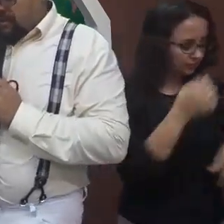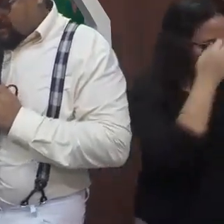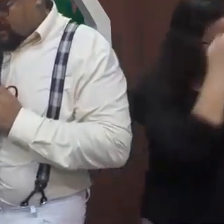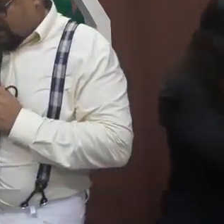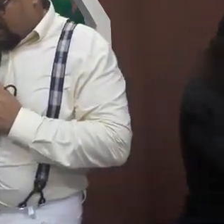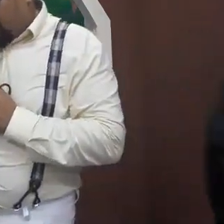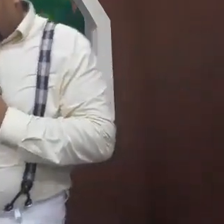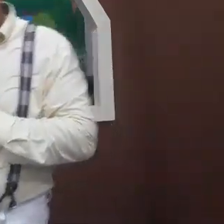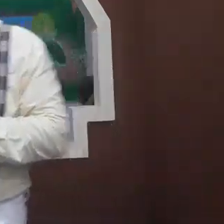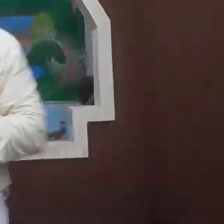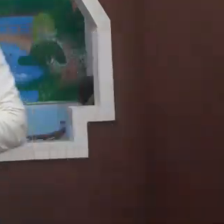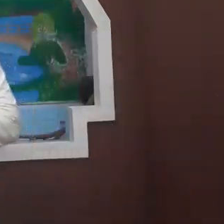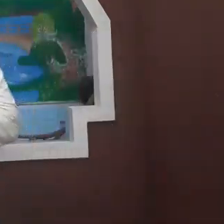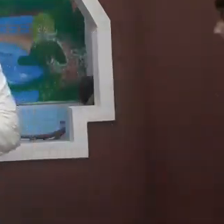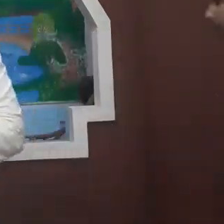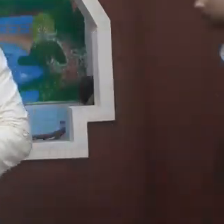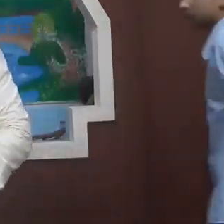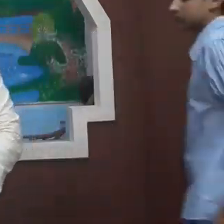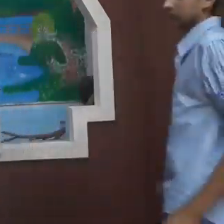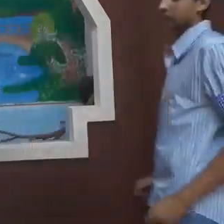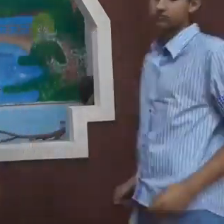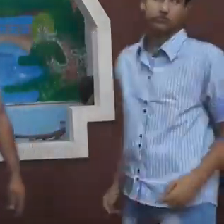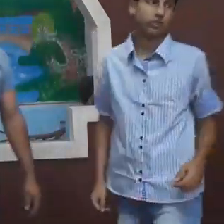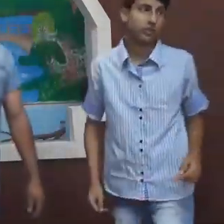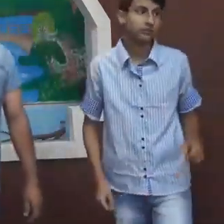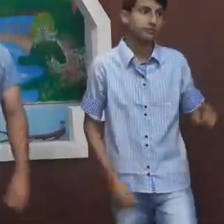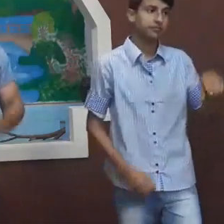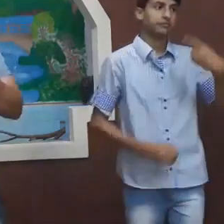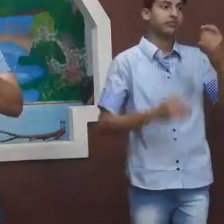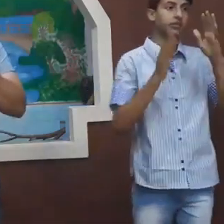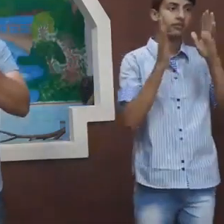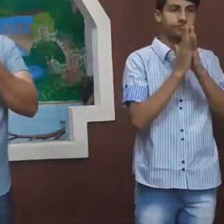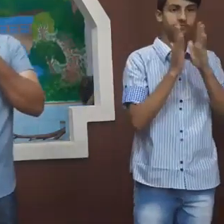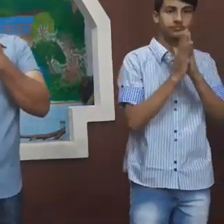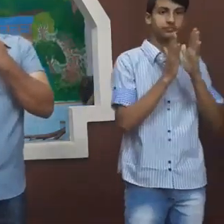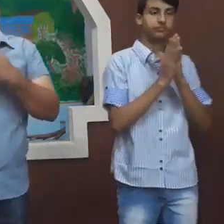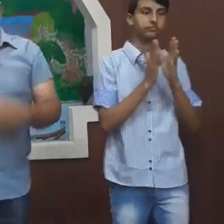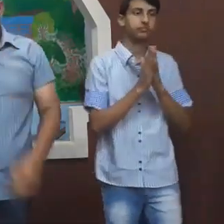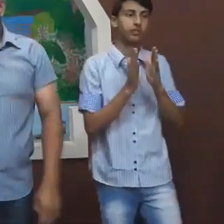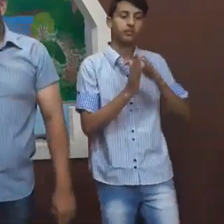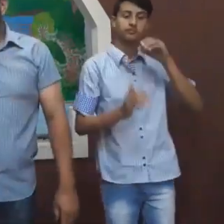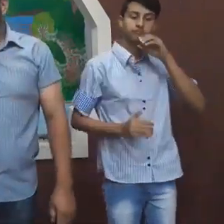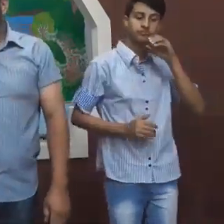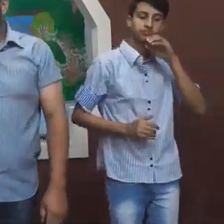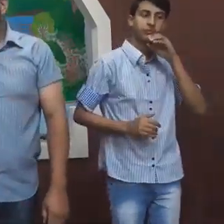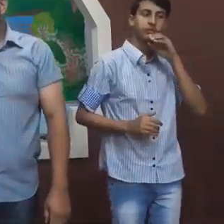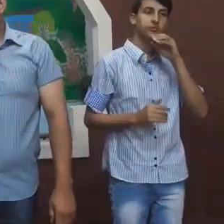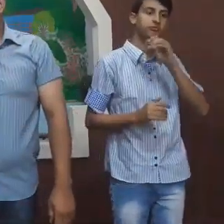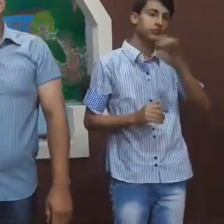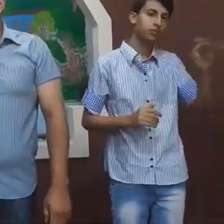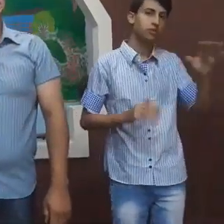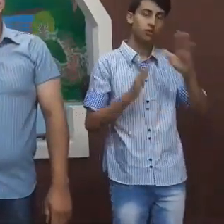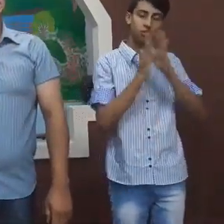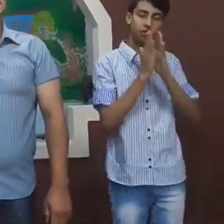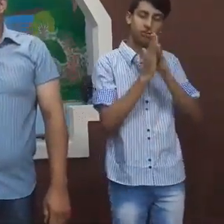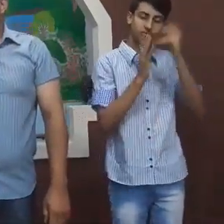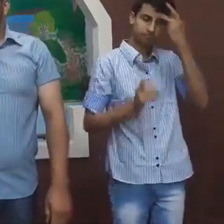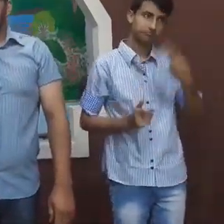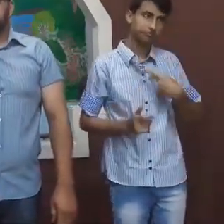palavra, e depois da oração do irmão Claudemir, com uma oração silenciosa, estamos assim despedidos. Curva essa